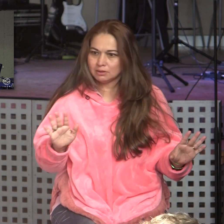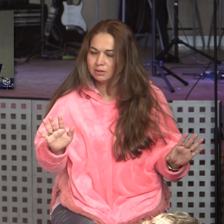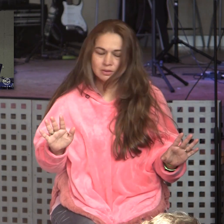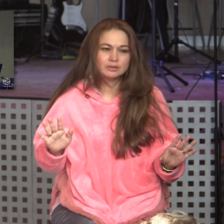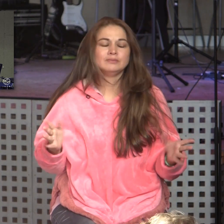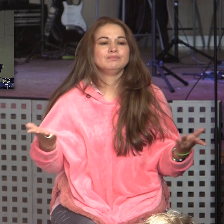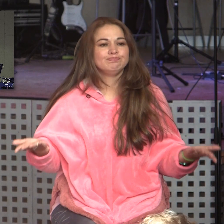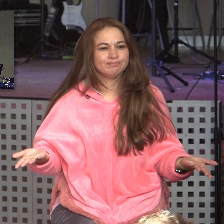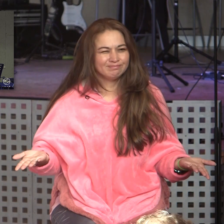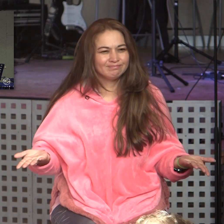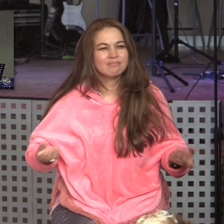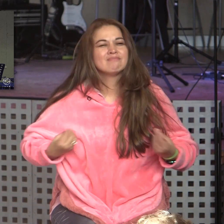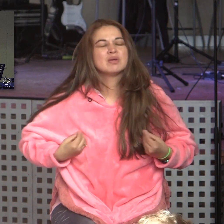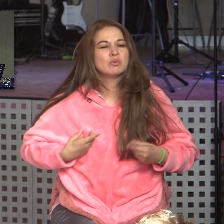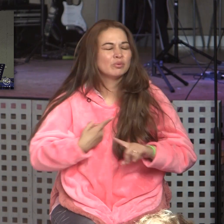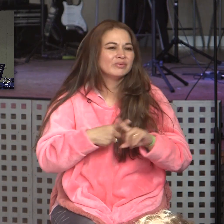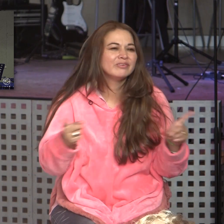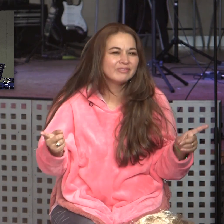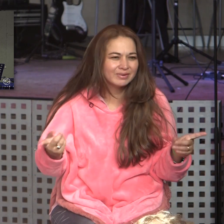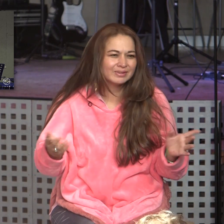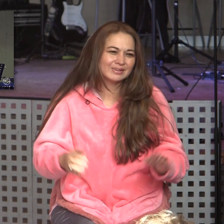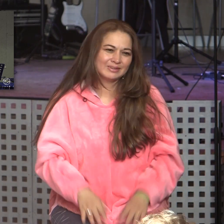¿sabes cómo vivo?